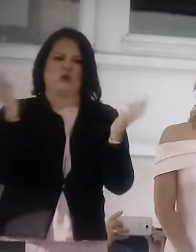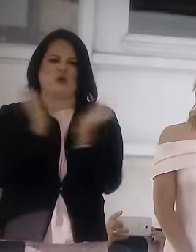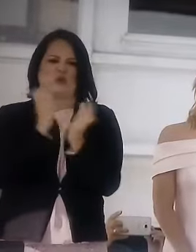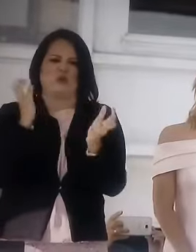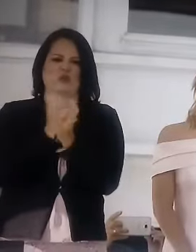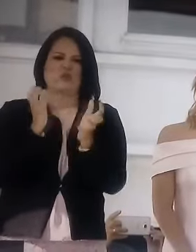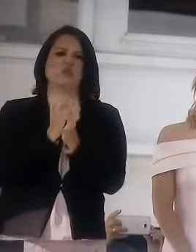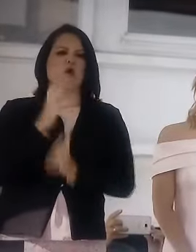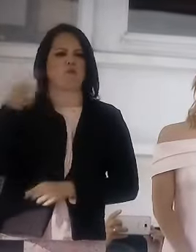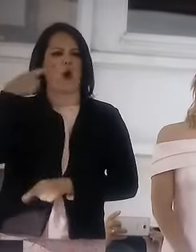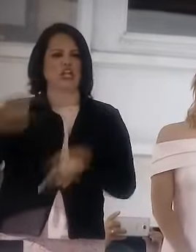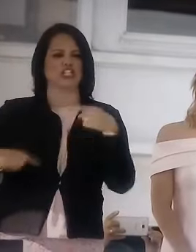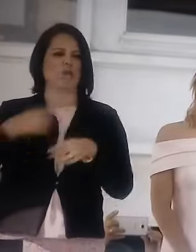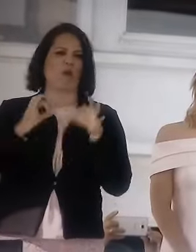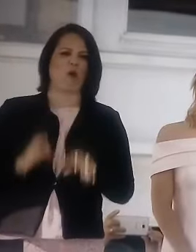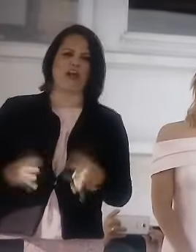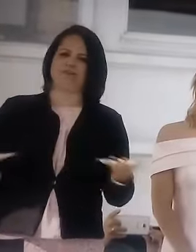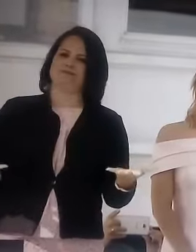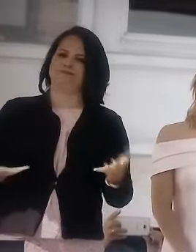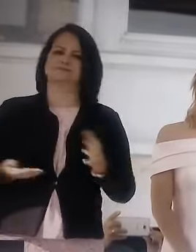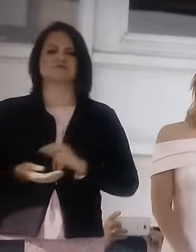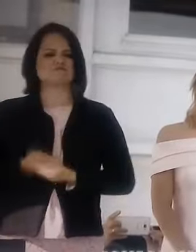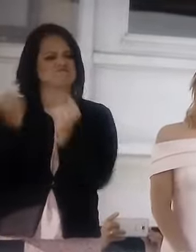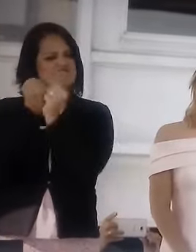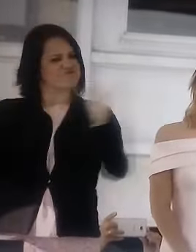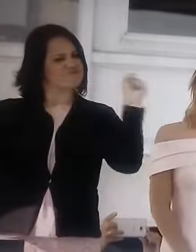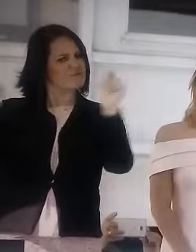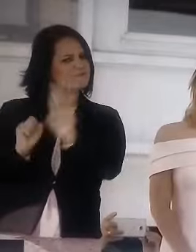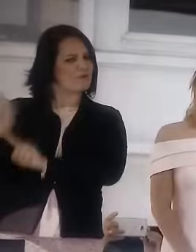do politicamente correto.